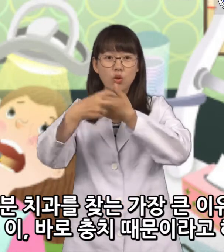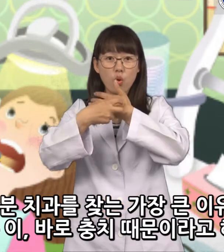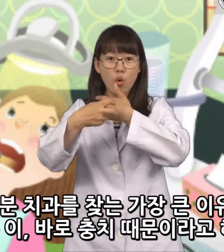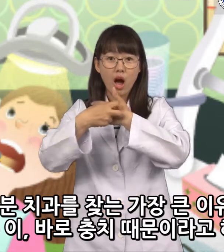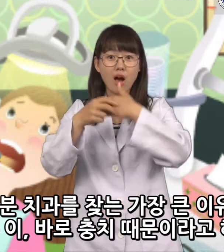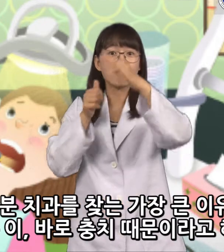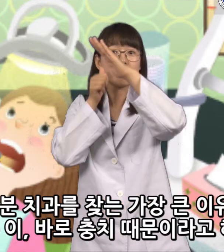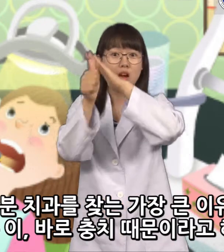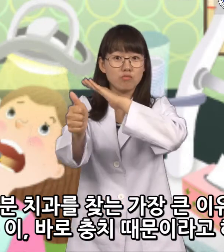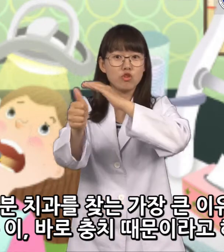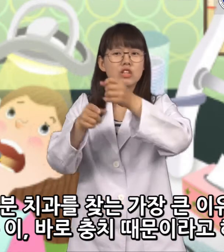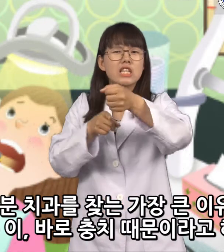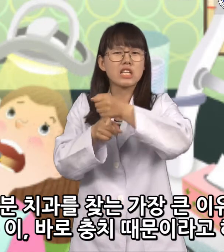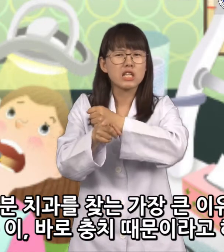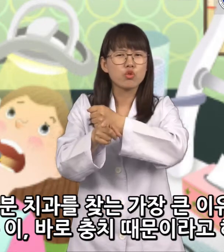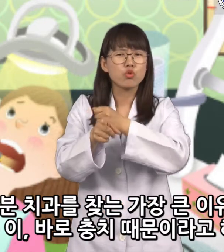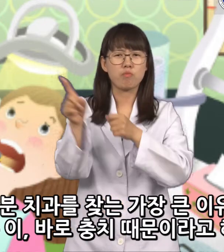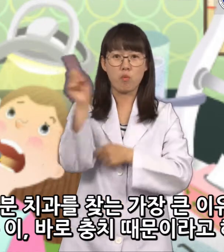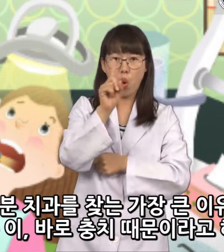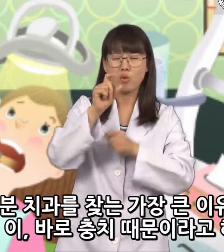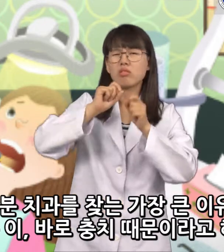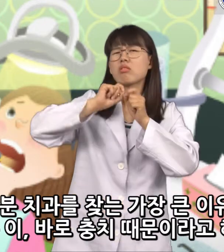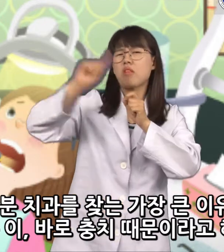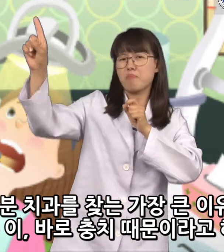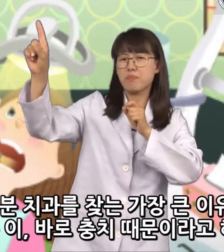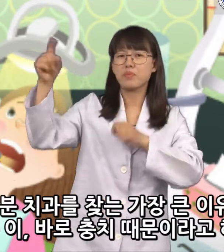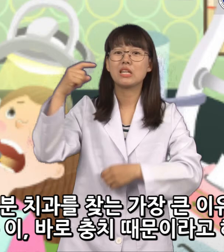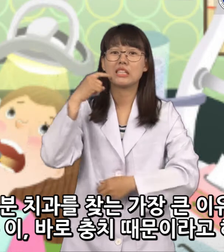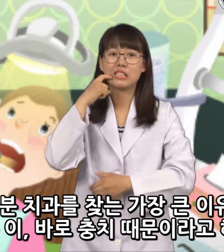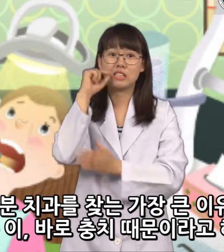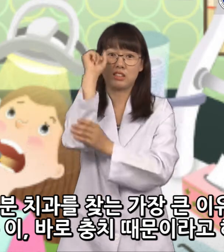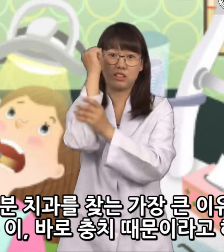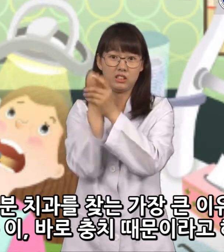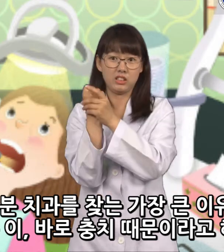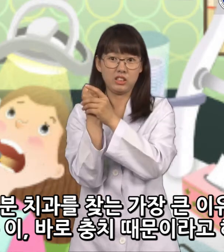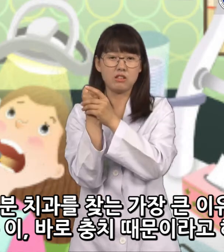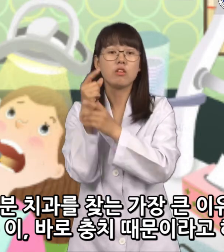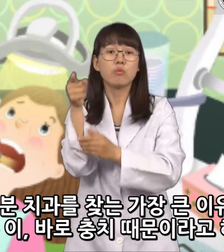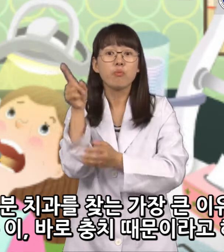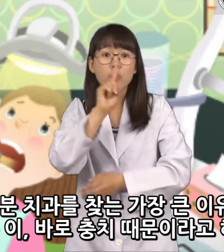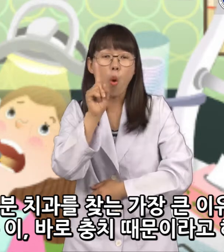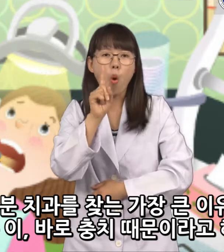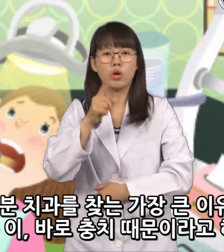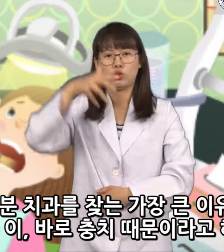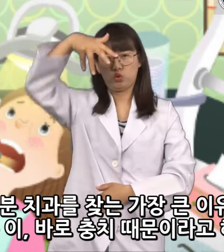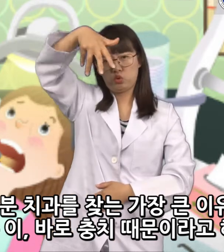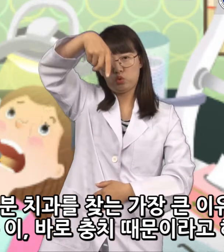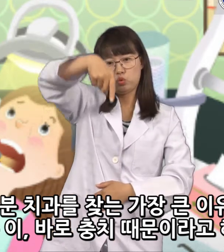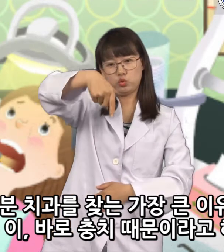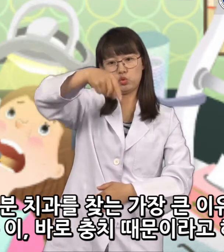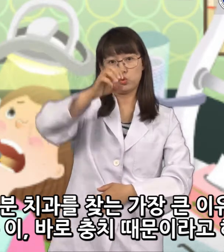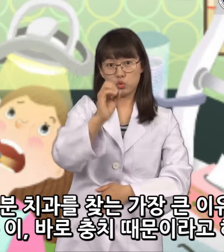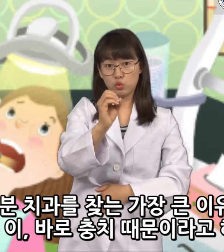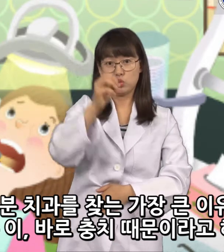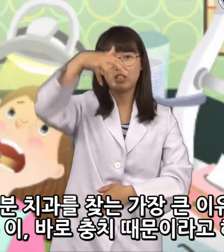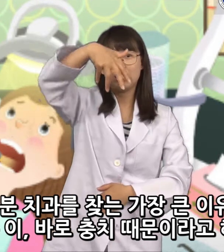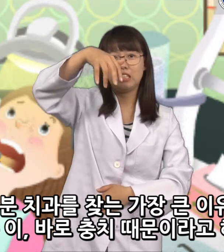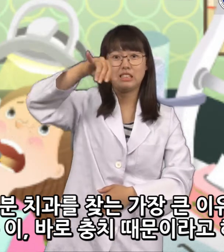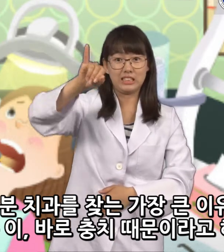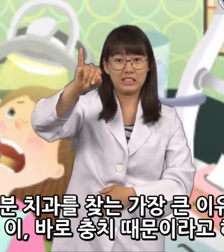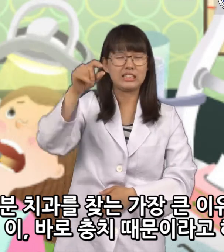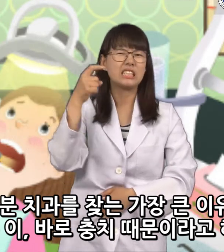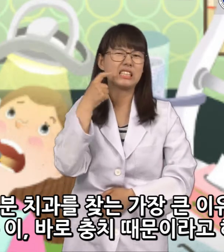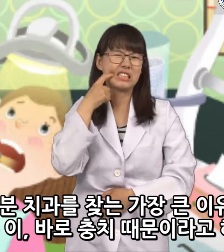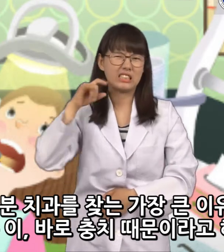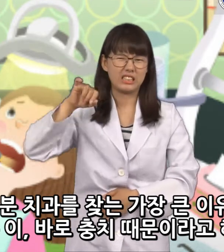대부분 치과를 찾는 가장 큰 이유가 썩으니 바로 충치